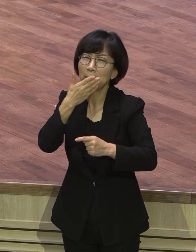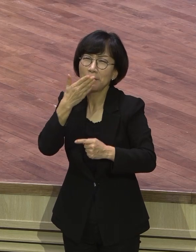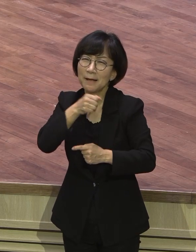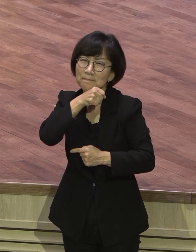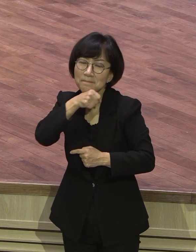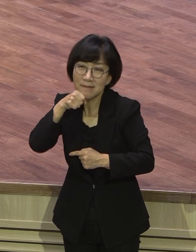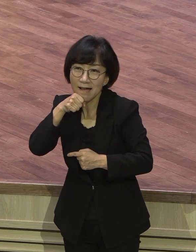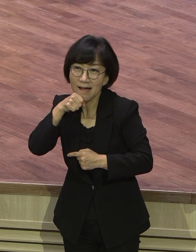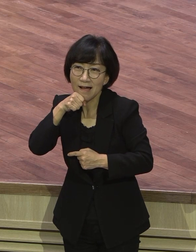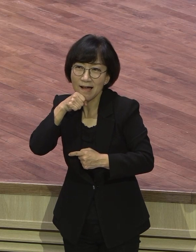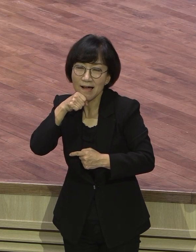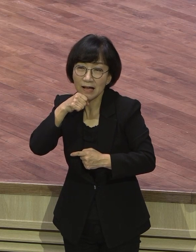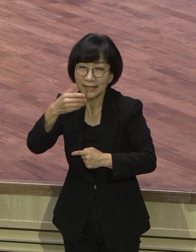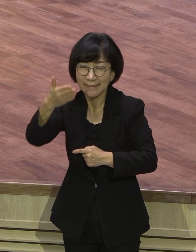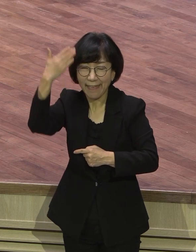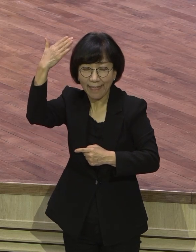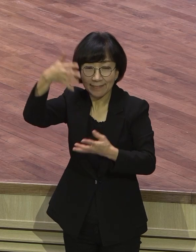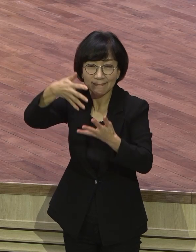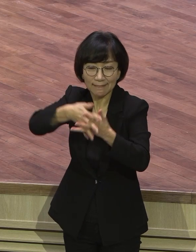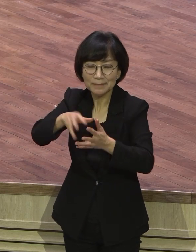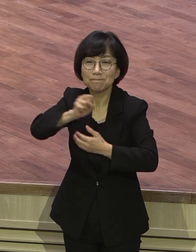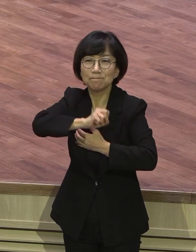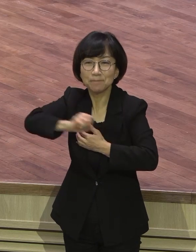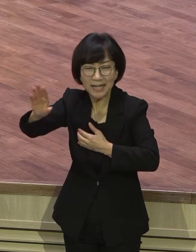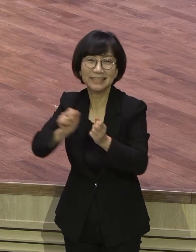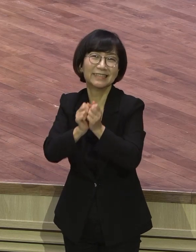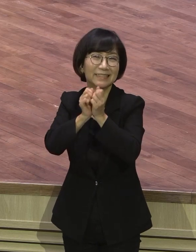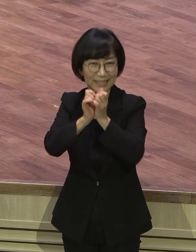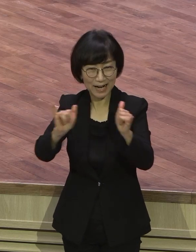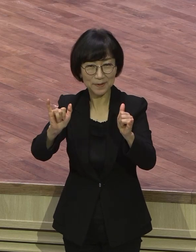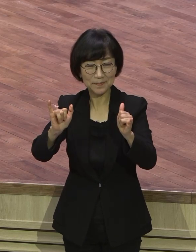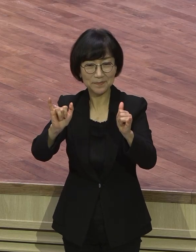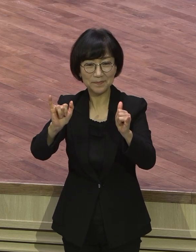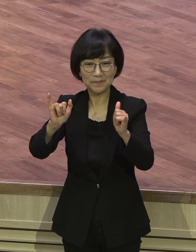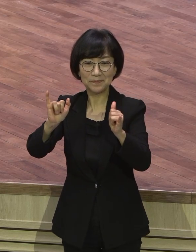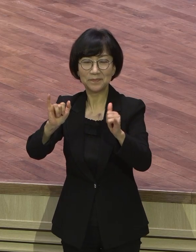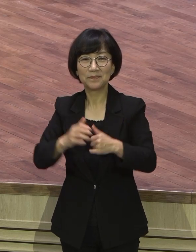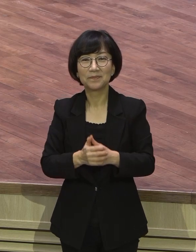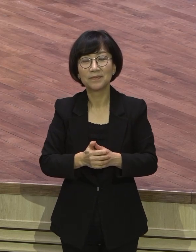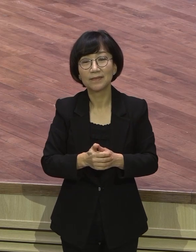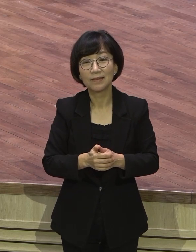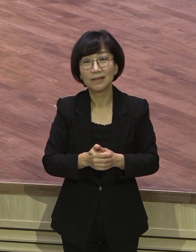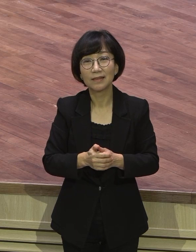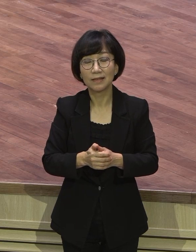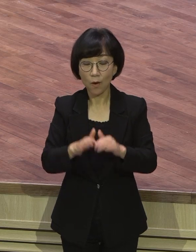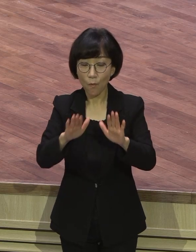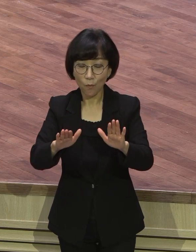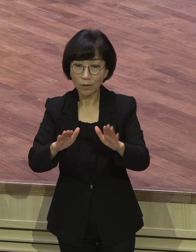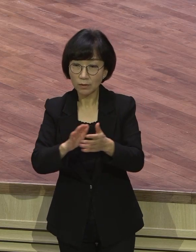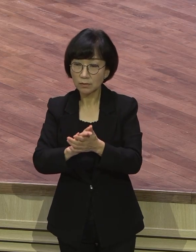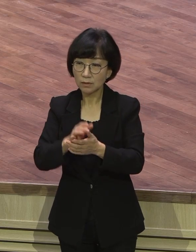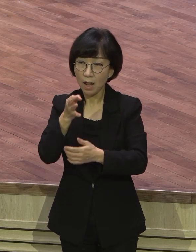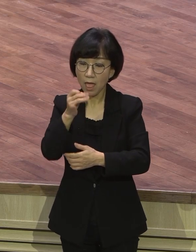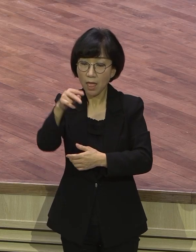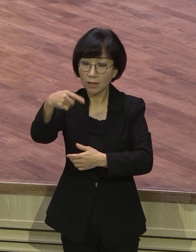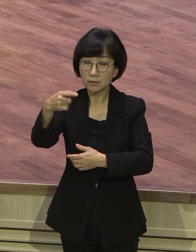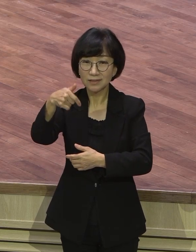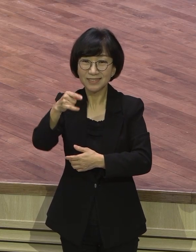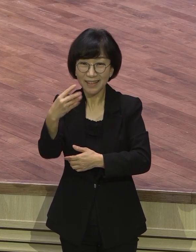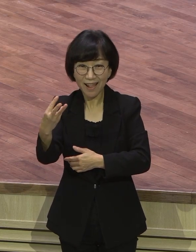벗어난 사람이에요 말씀이 달기만 합니다 본문에서 먹는다라는 것은